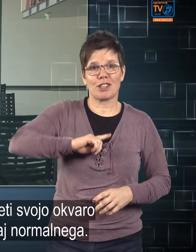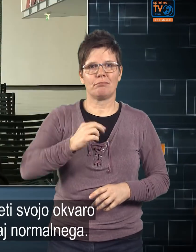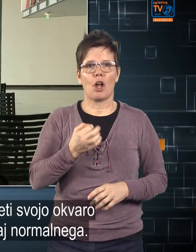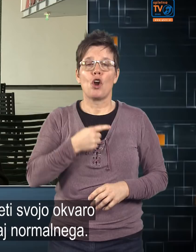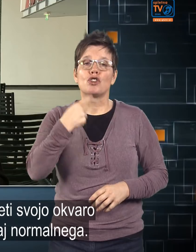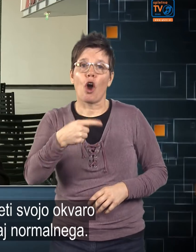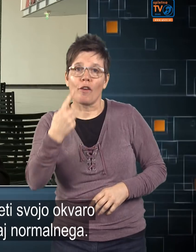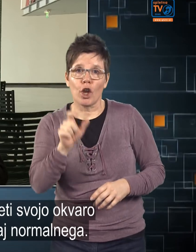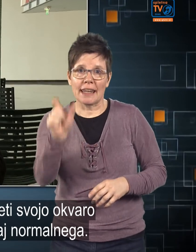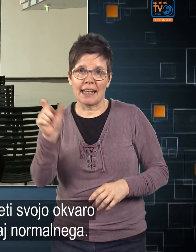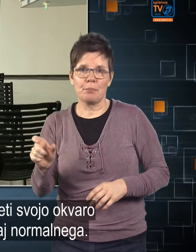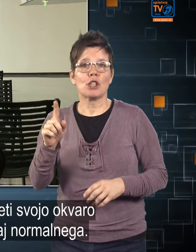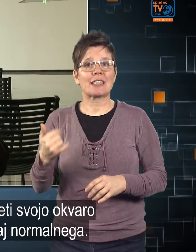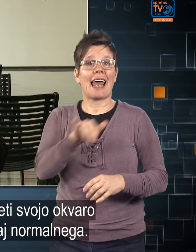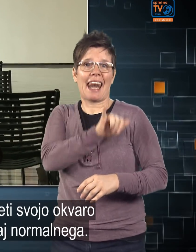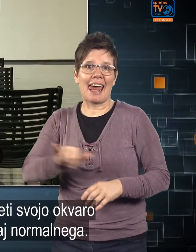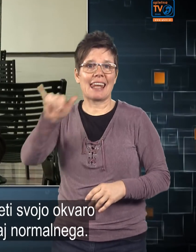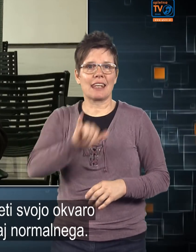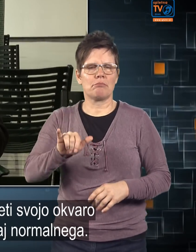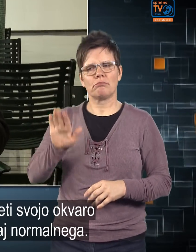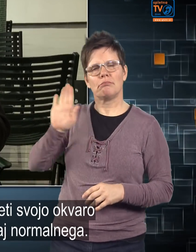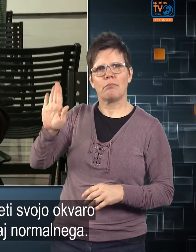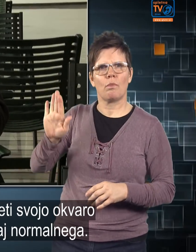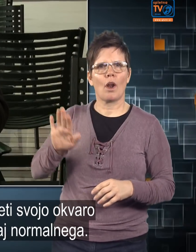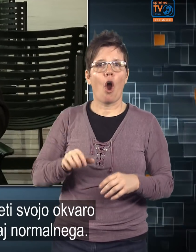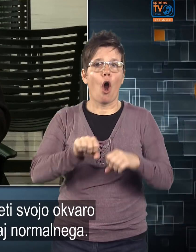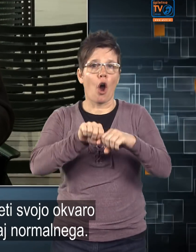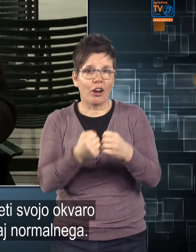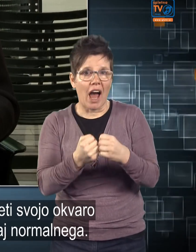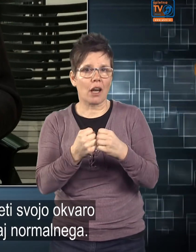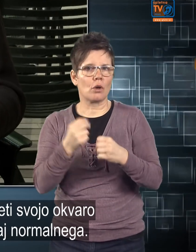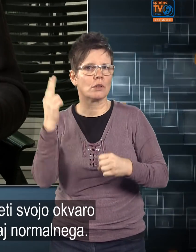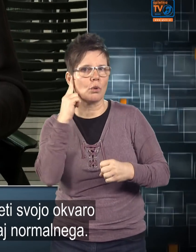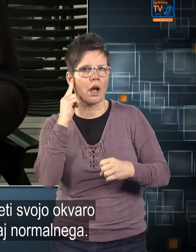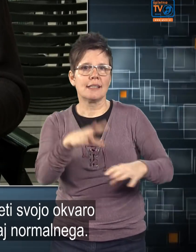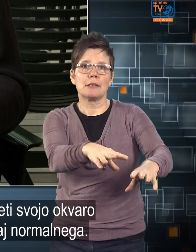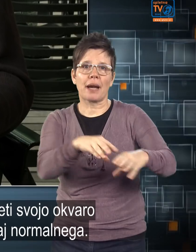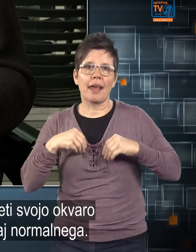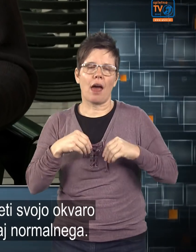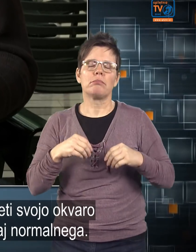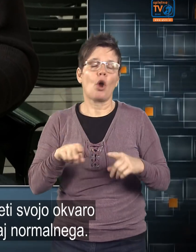Naši sogovorniki so z leti svojo okvaro sluha sprejeli kot nekaj normalnega.